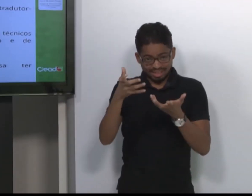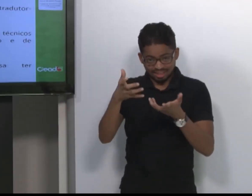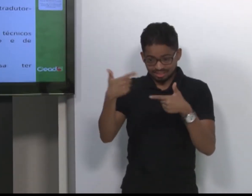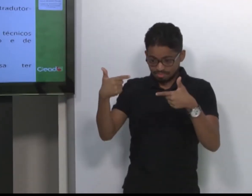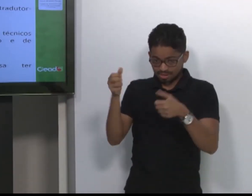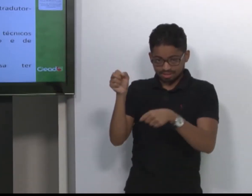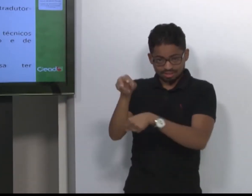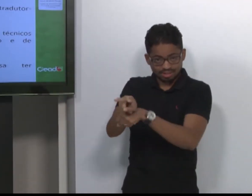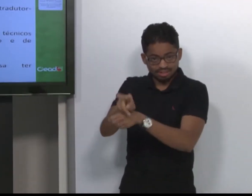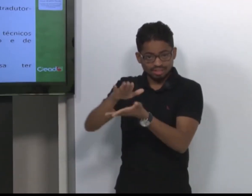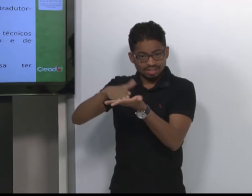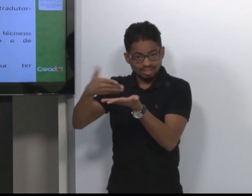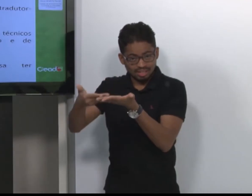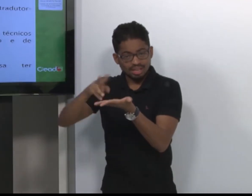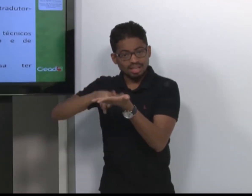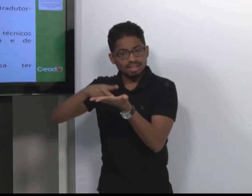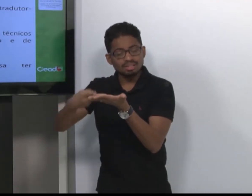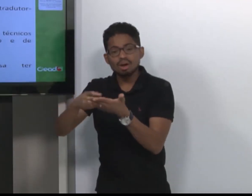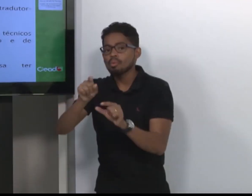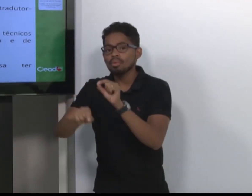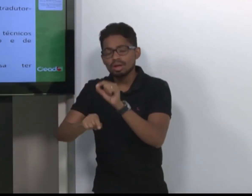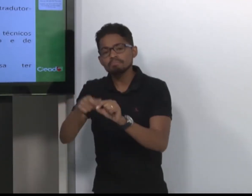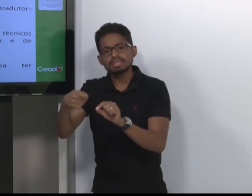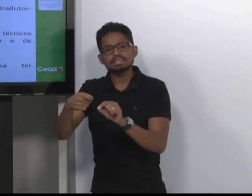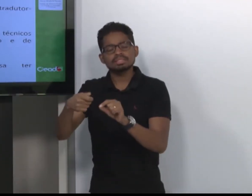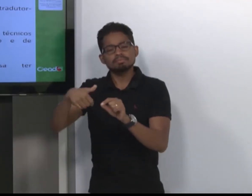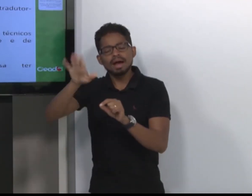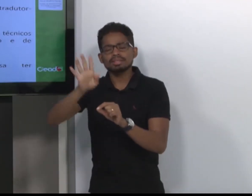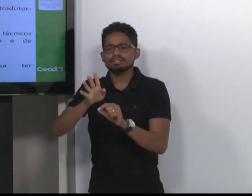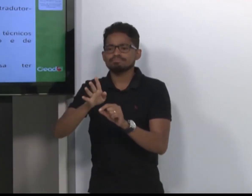é um profissional intérprete, não.